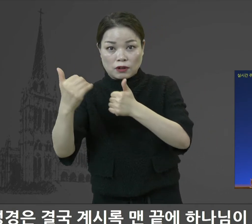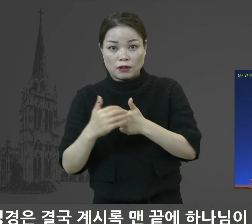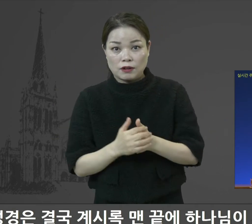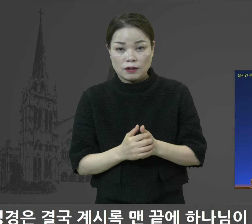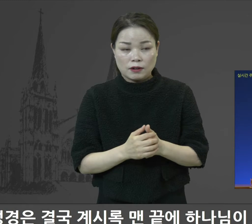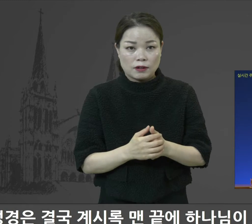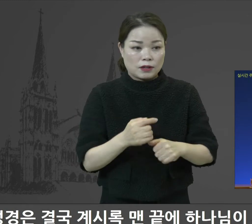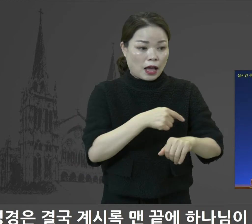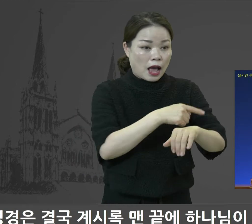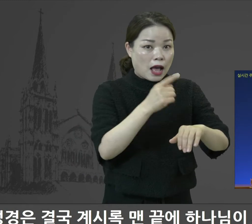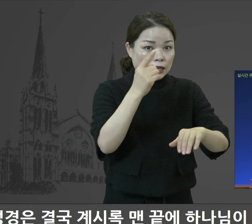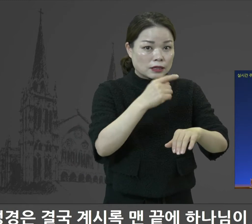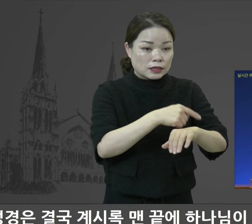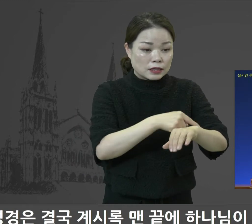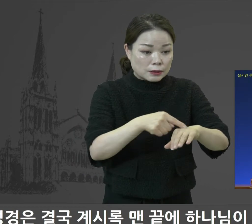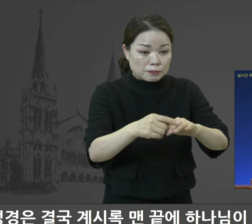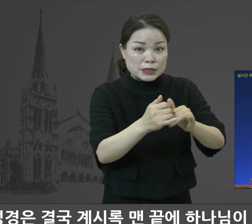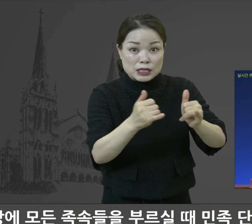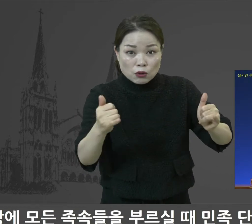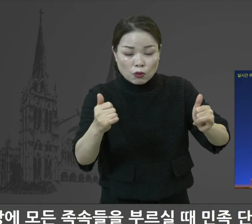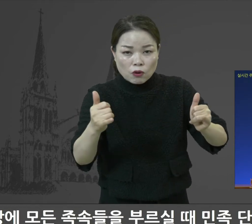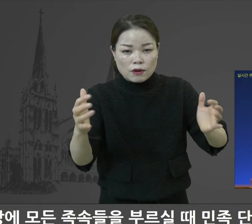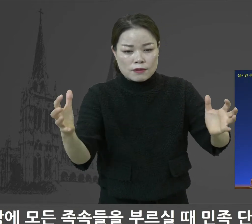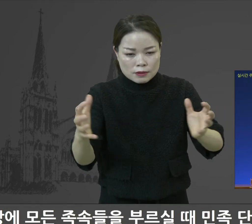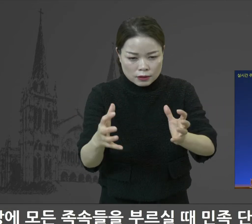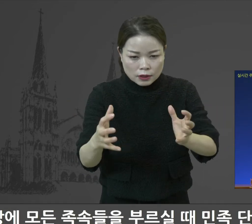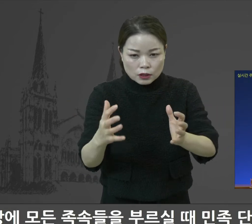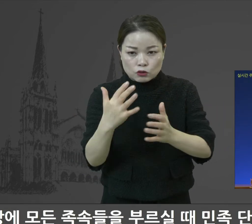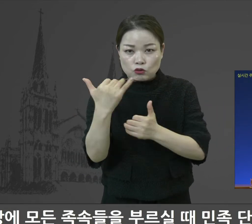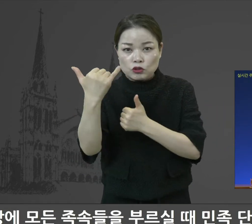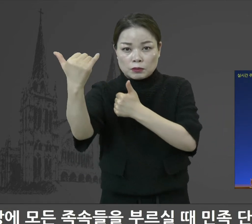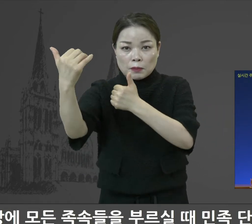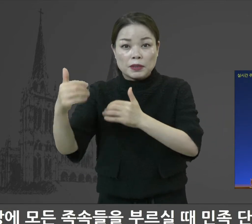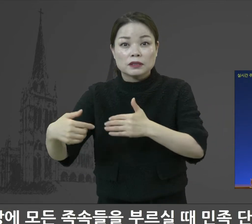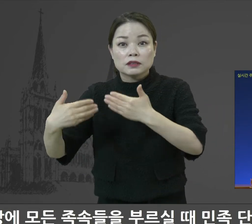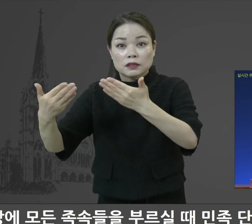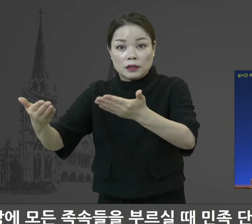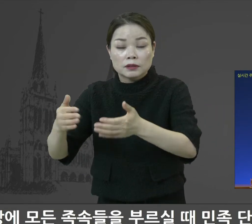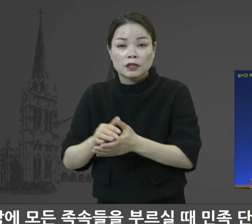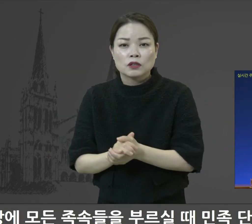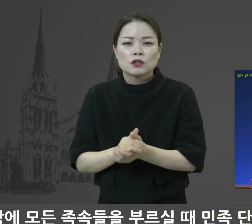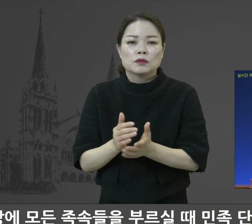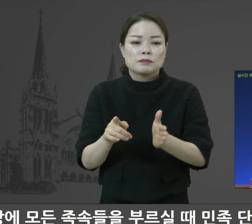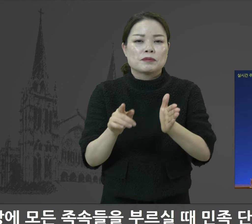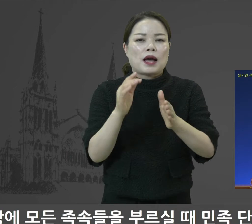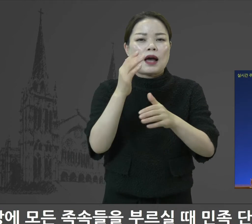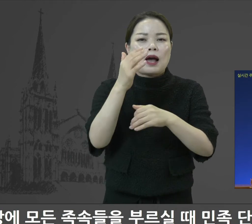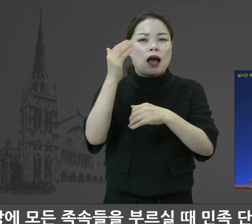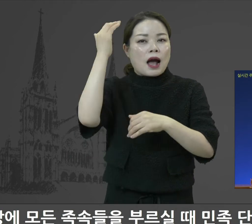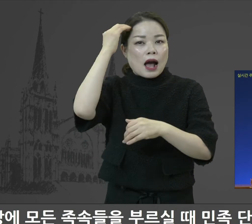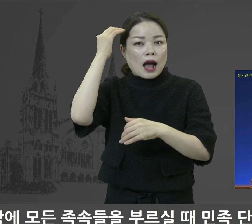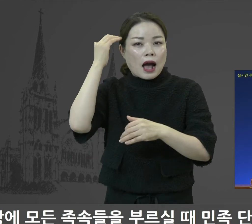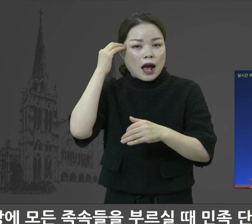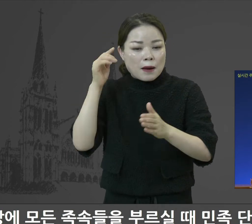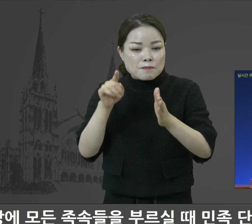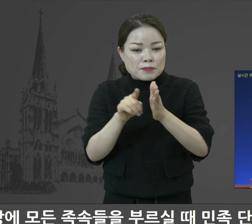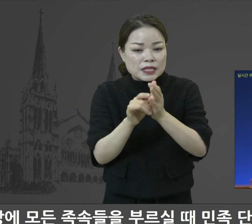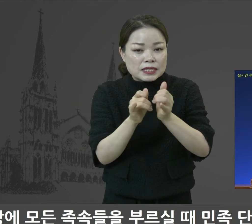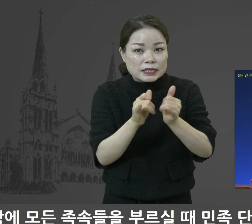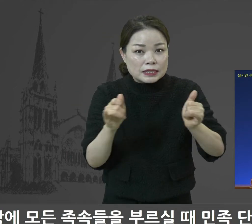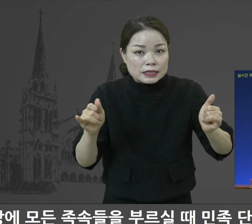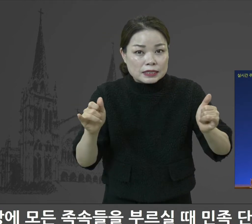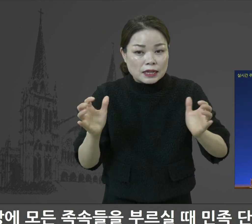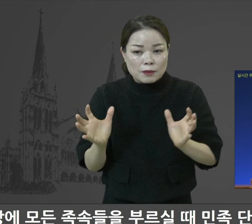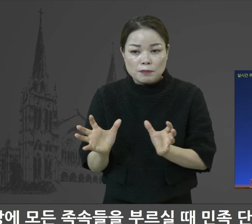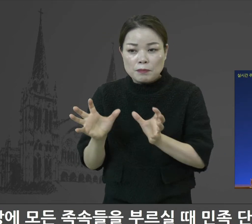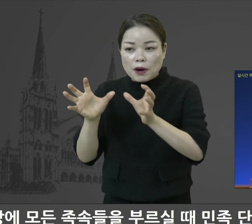한 민족의 한 단위가 돼서 주님 앞에 나갈 겁니다. 그러니까 믿는 사람들이죠. 우리 한국민들 중에 믿는 사람들이 한